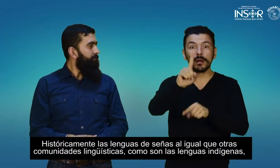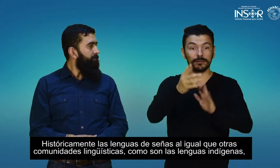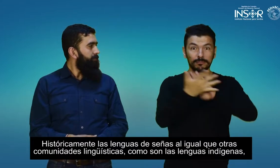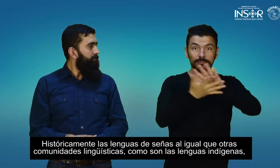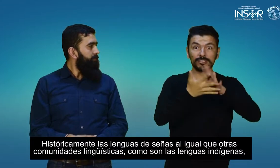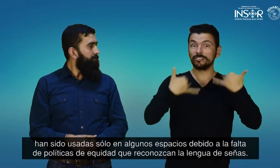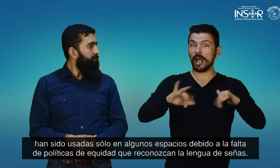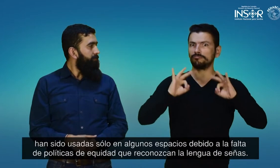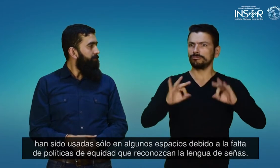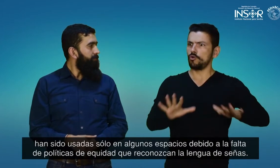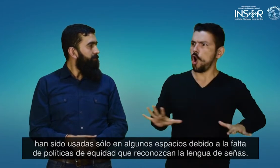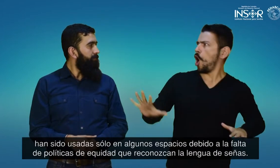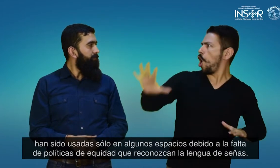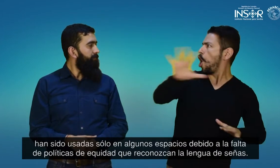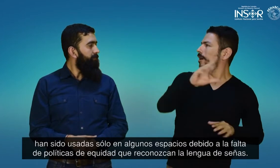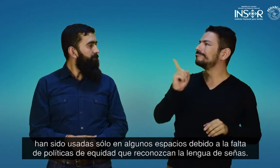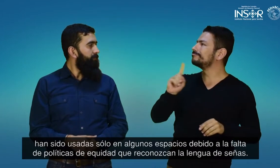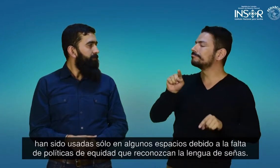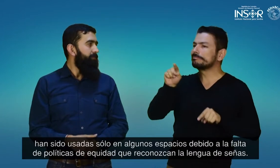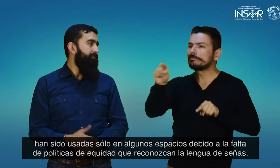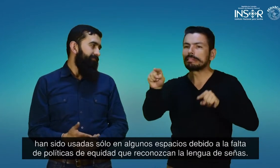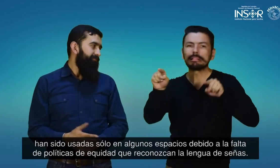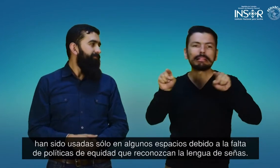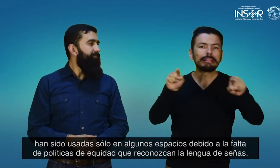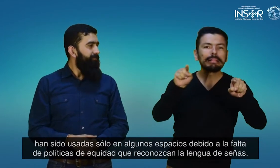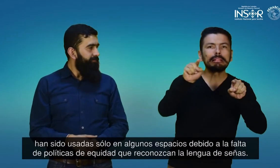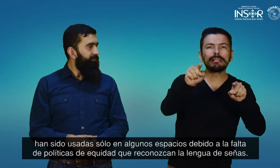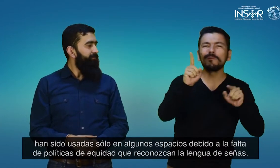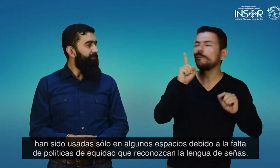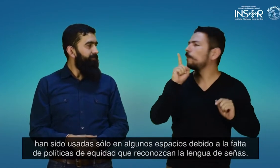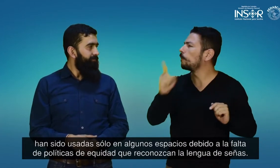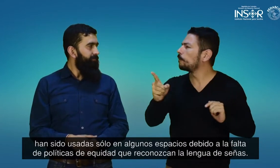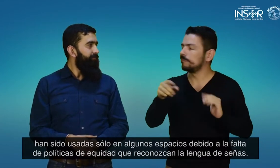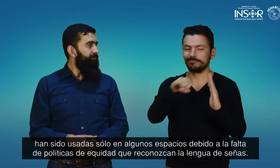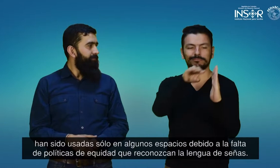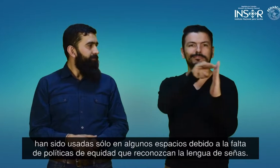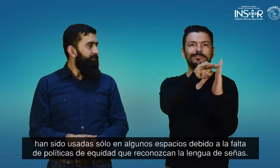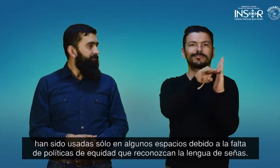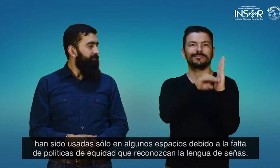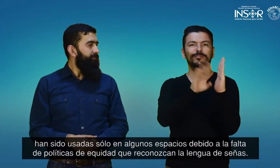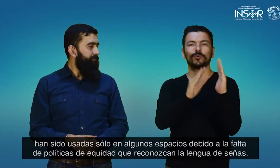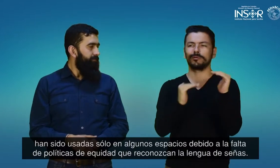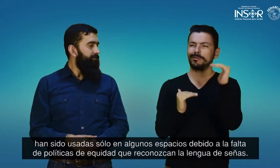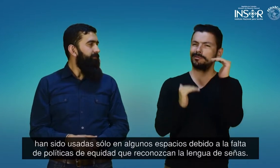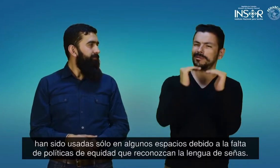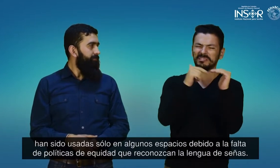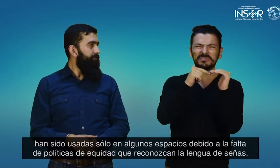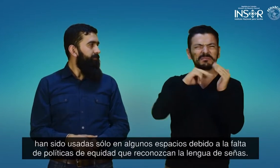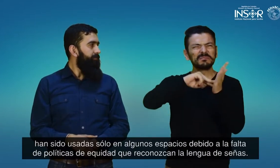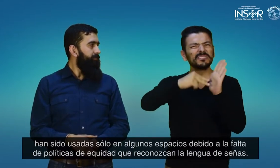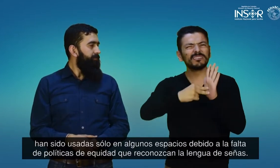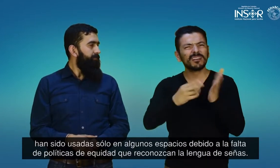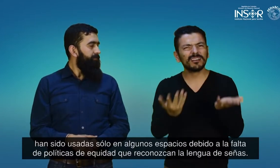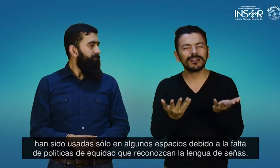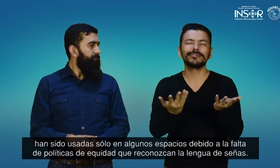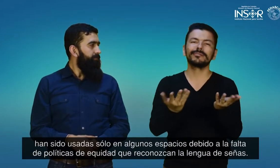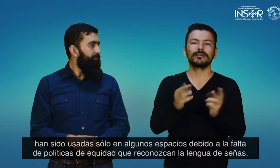como son las lenguas indígenas, han sido usadas solo en algunos espacios, debido a la falta de